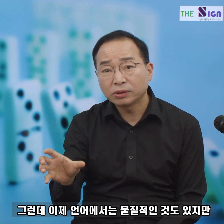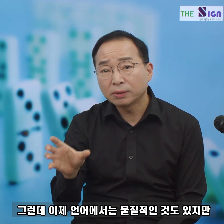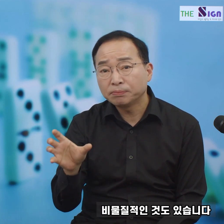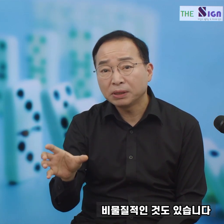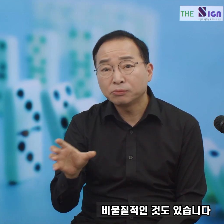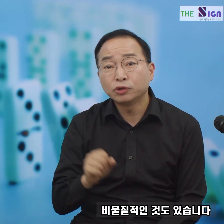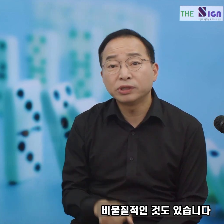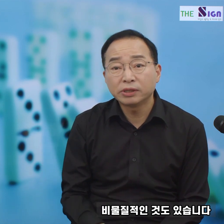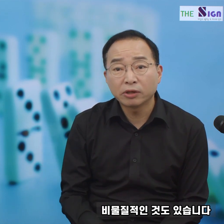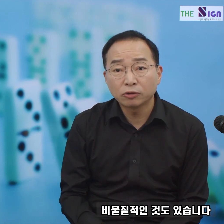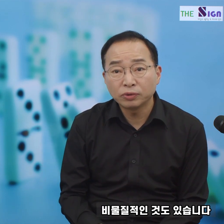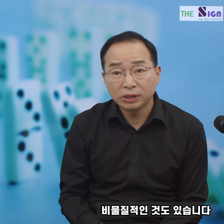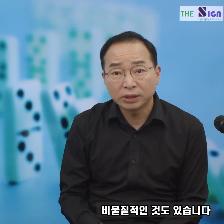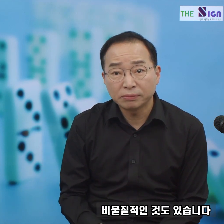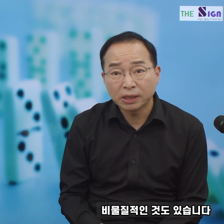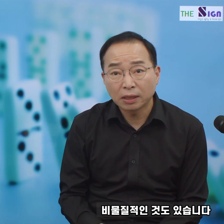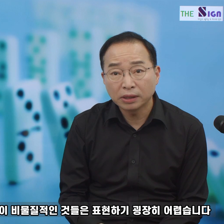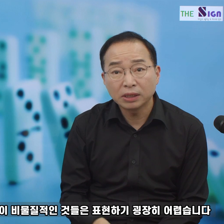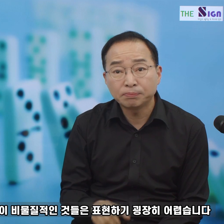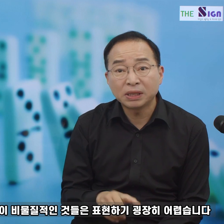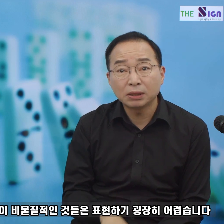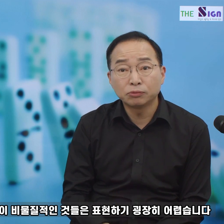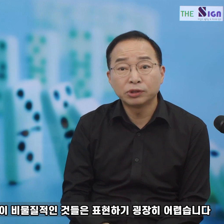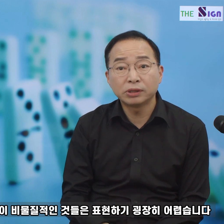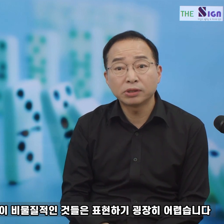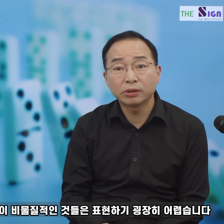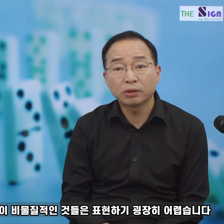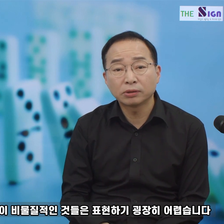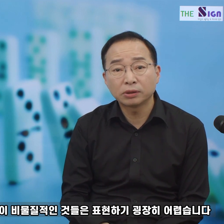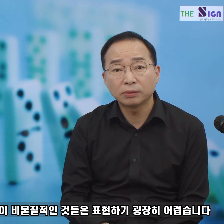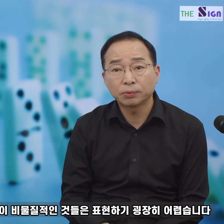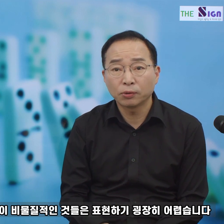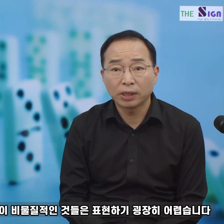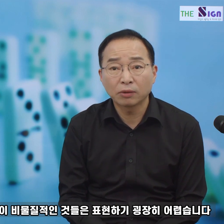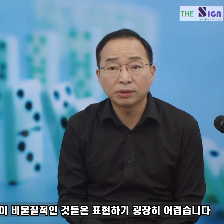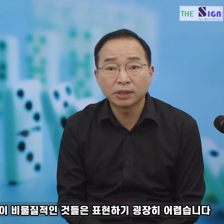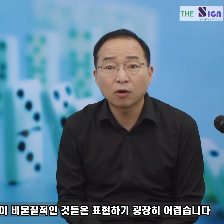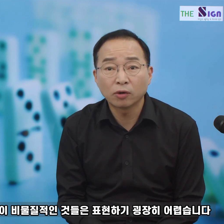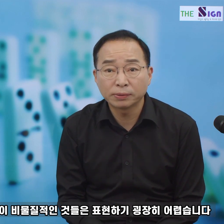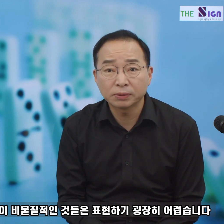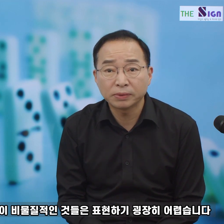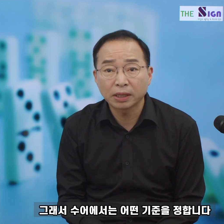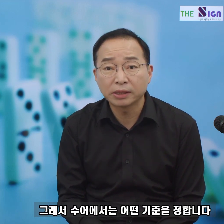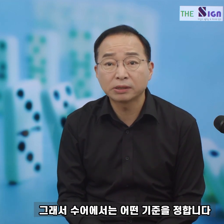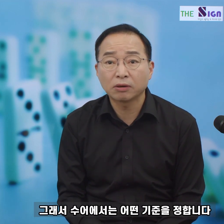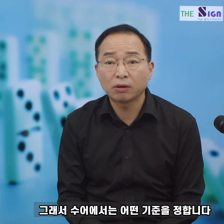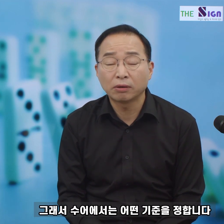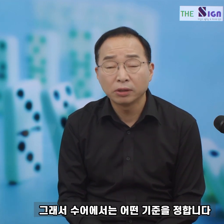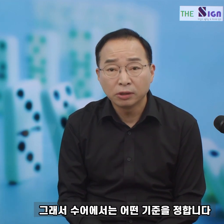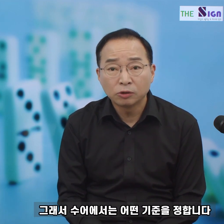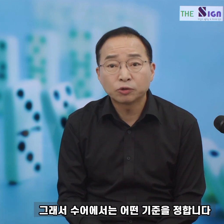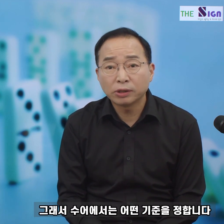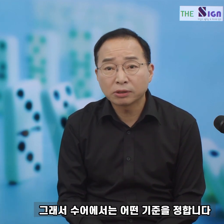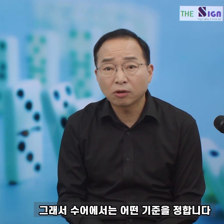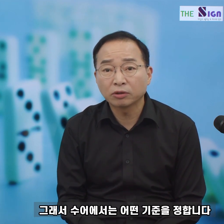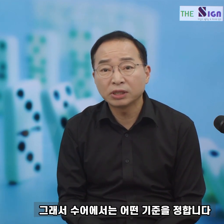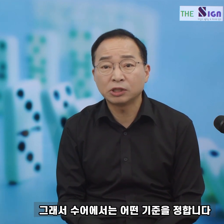있지만 비물질적인 것도 있습니다. 이 비물질적인 것들은 표현하기 굉장히 어렵습니다. 그래서 수어에서는 어떤